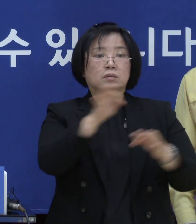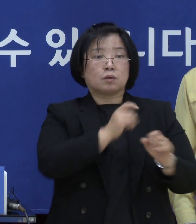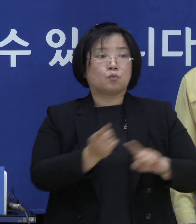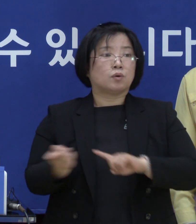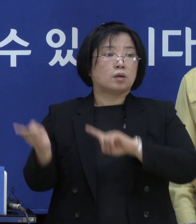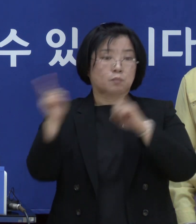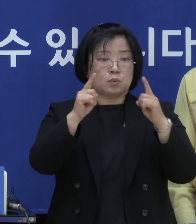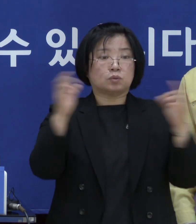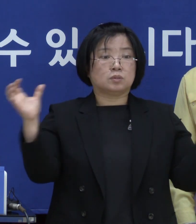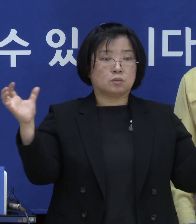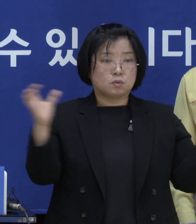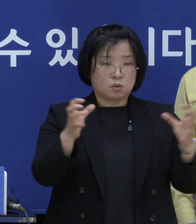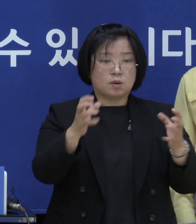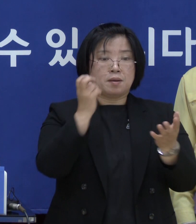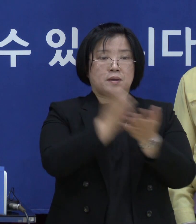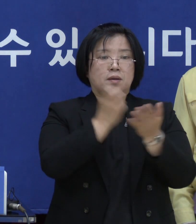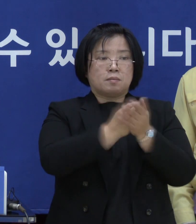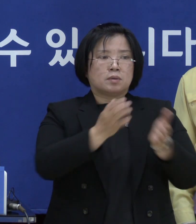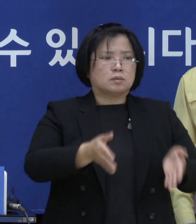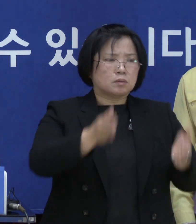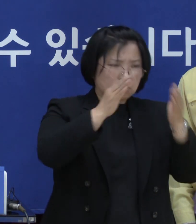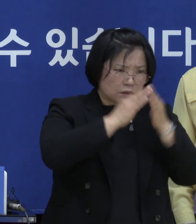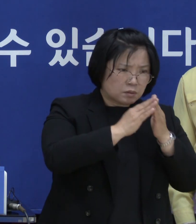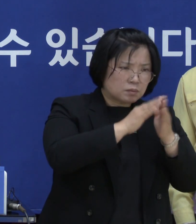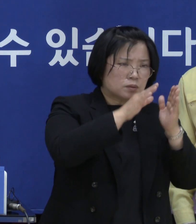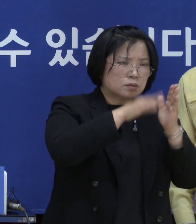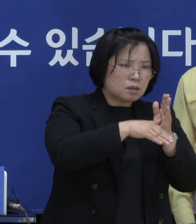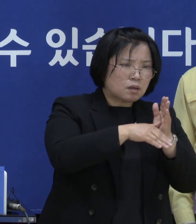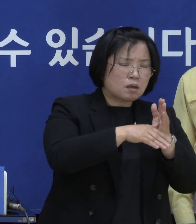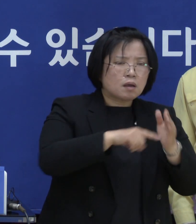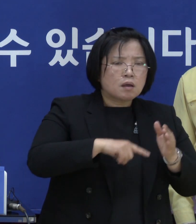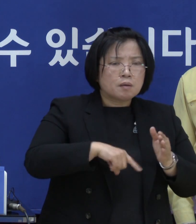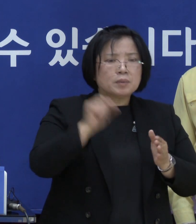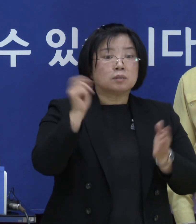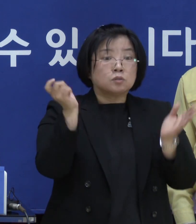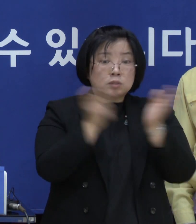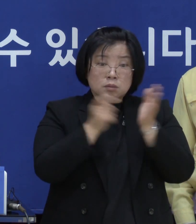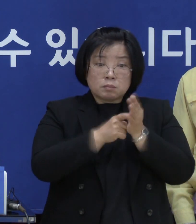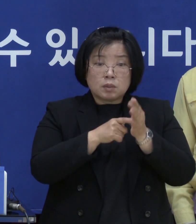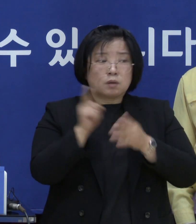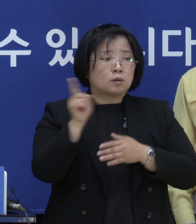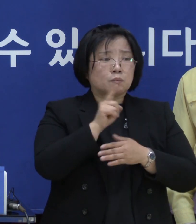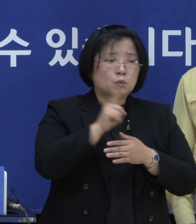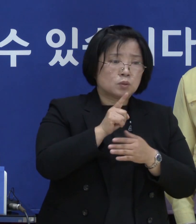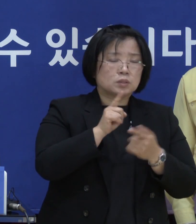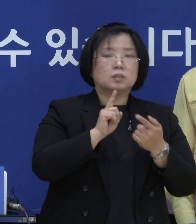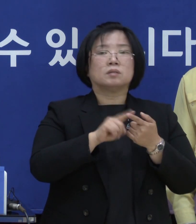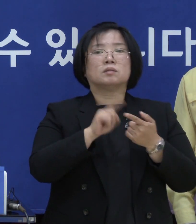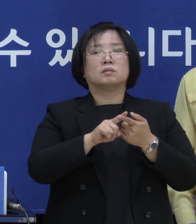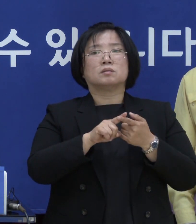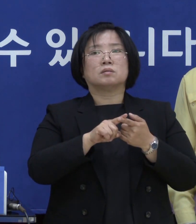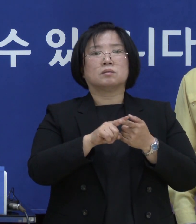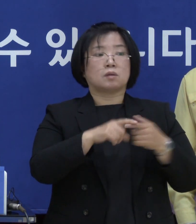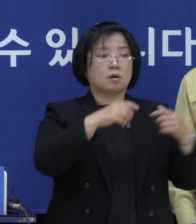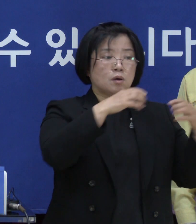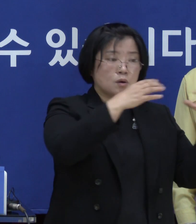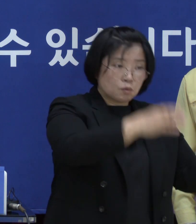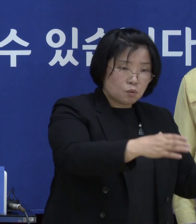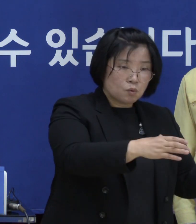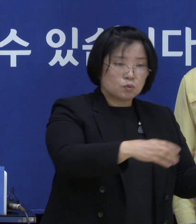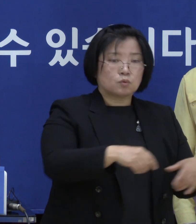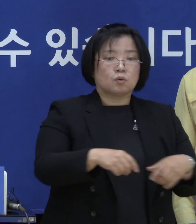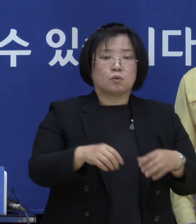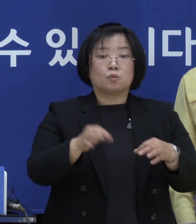수립하면서 우선순위를 어디에 둬야 할지 지원 대상, 범위, 지원액 등을